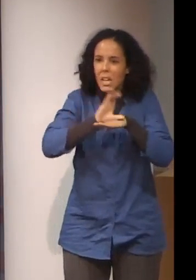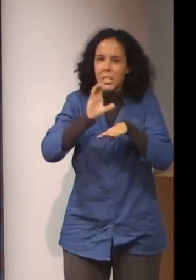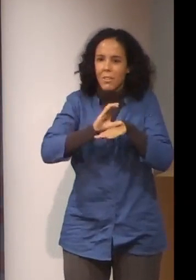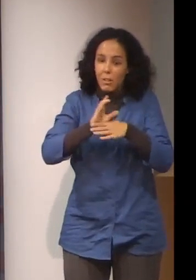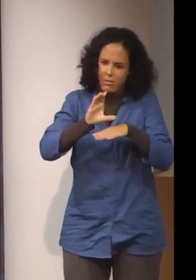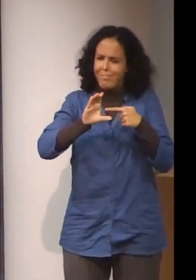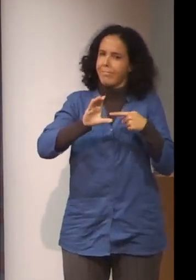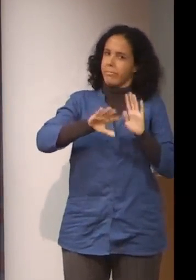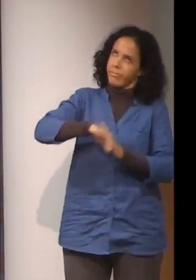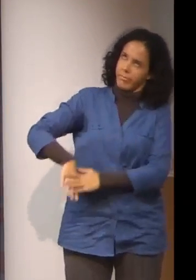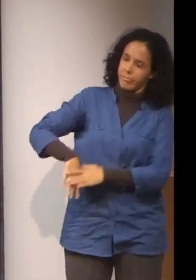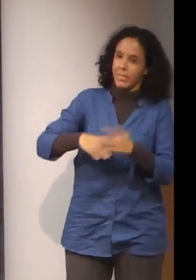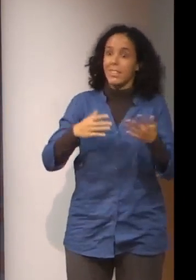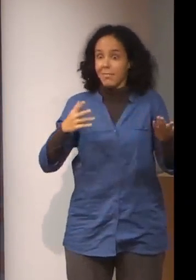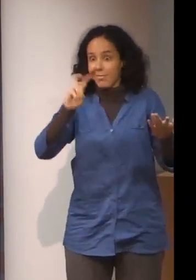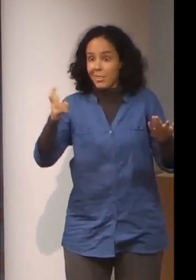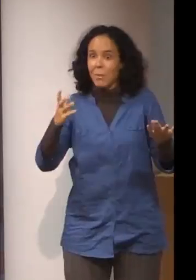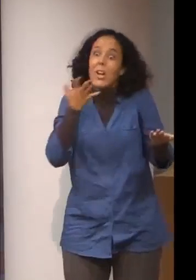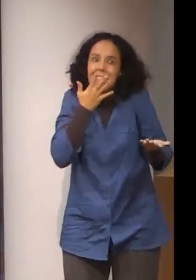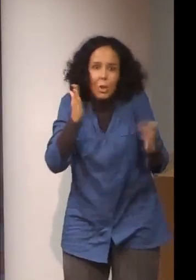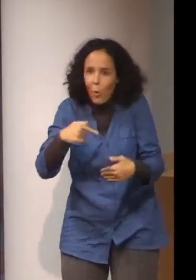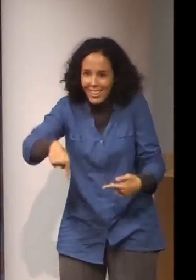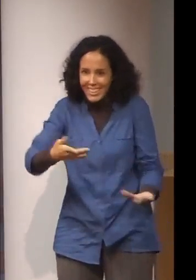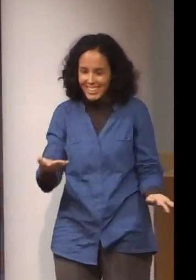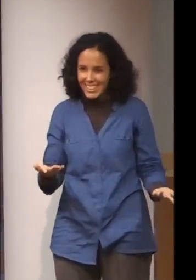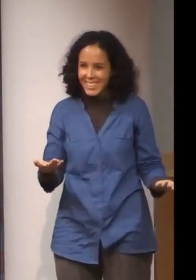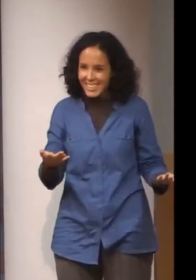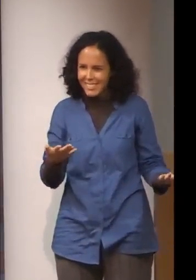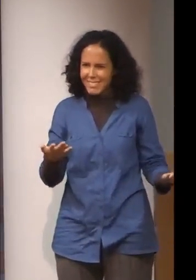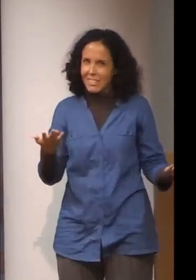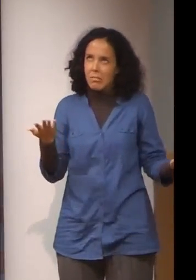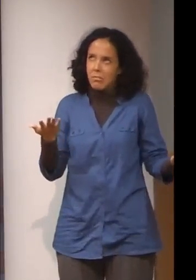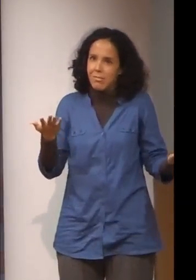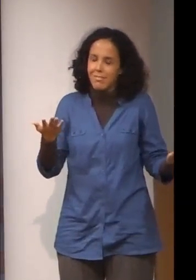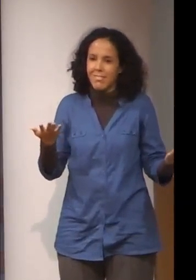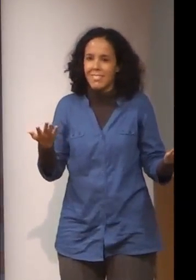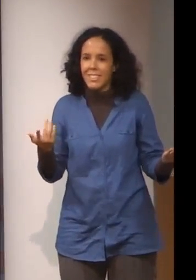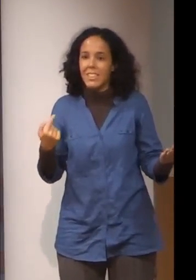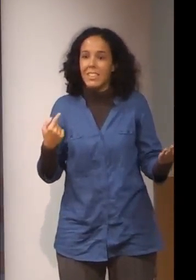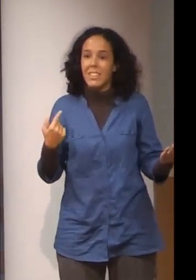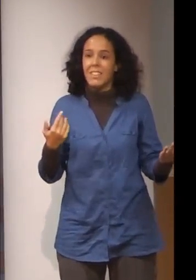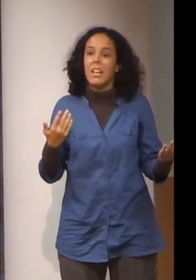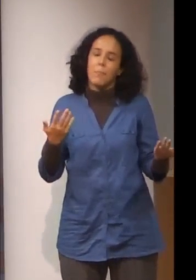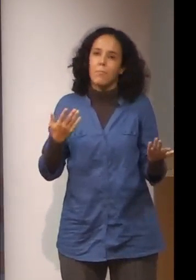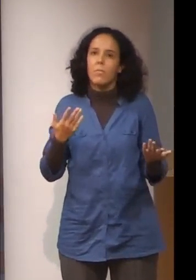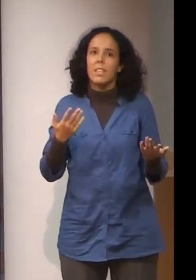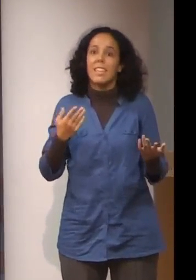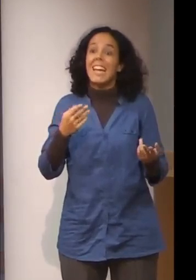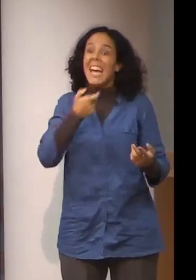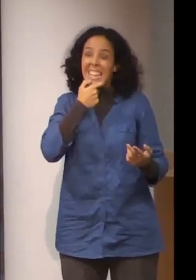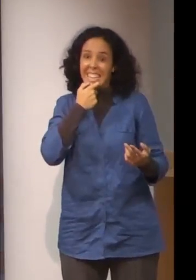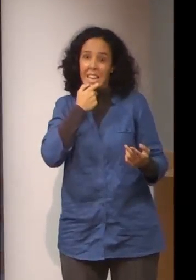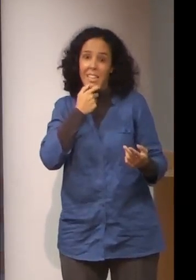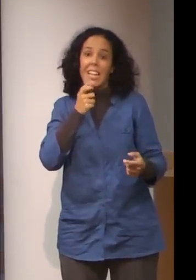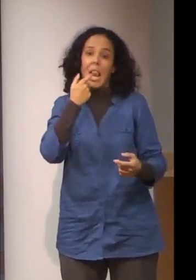Que es una persona que ha investigado mucho sobre este aspecto, lo llama de otra manera, pero no, ahora mismo no hay signo, ¿no? Pero